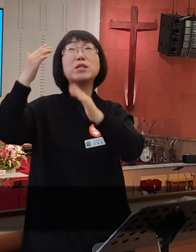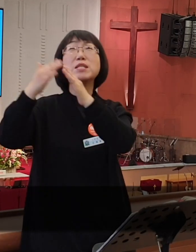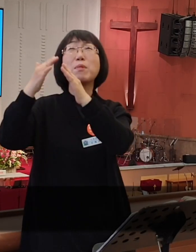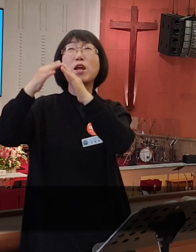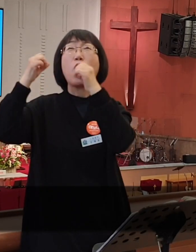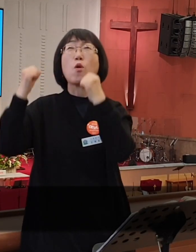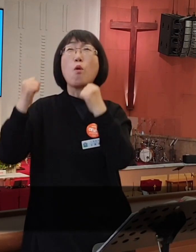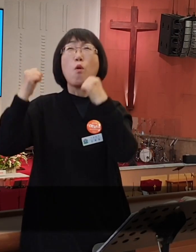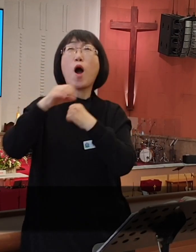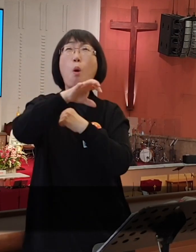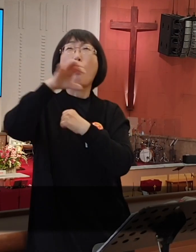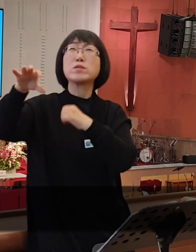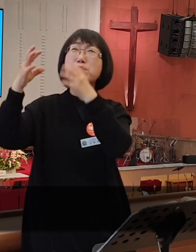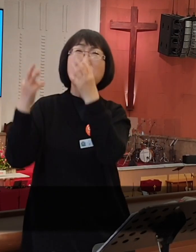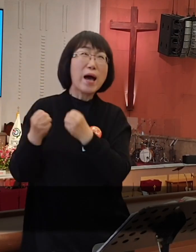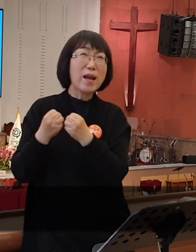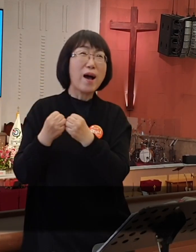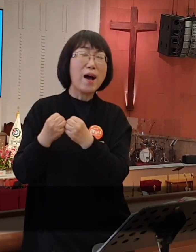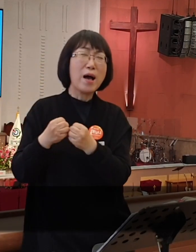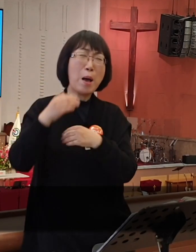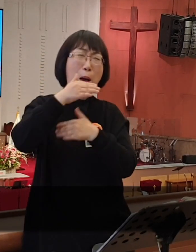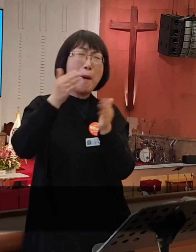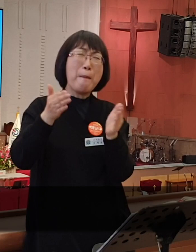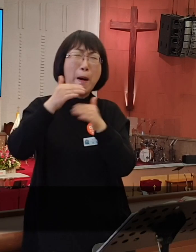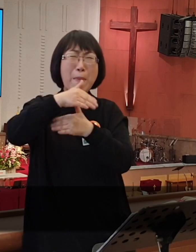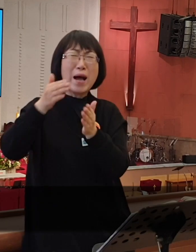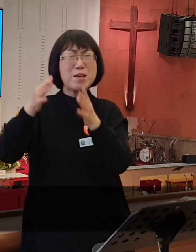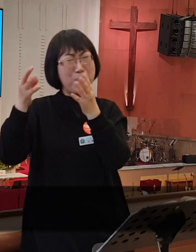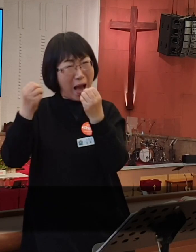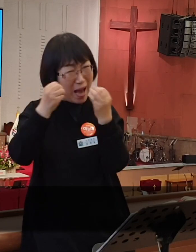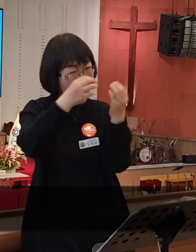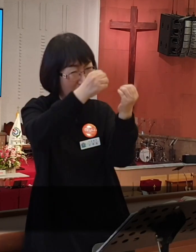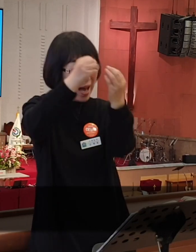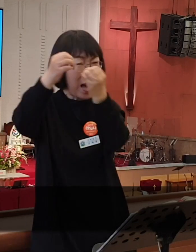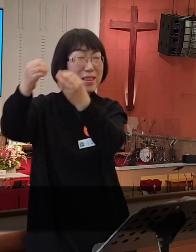집에는 거할 곳이 많습니다. 방들이 많아요.